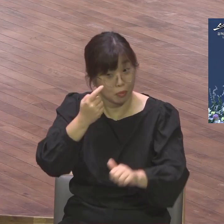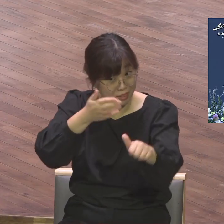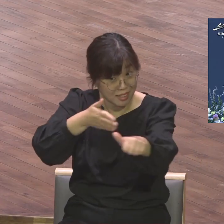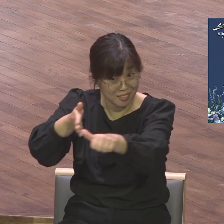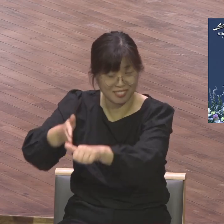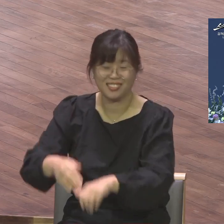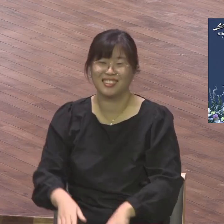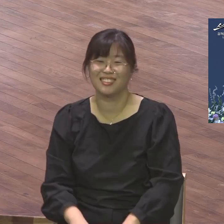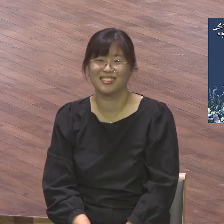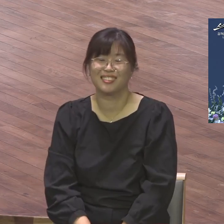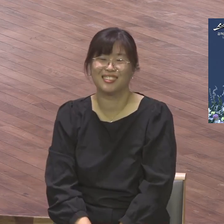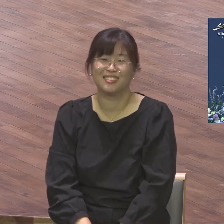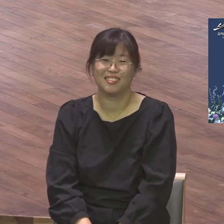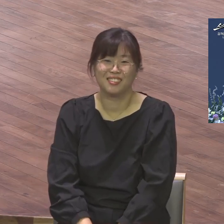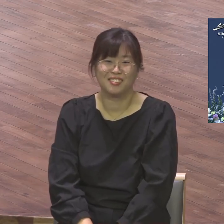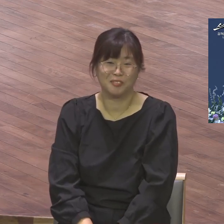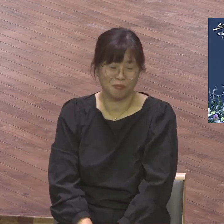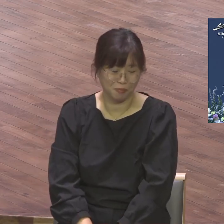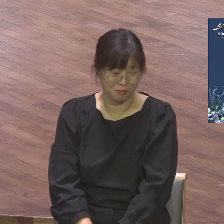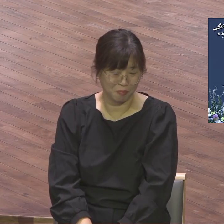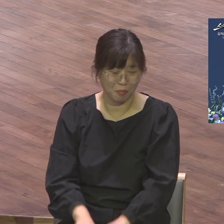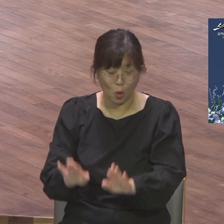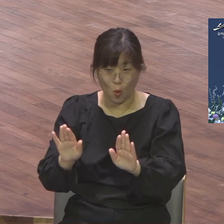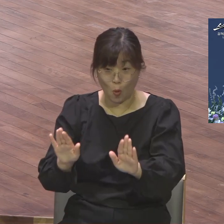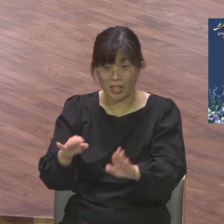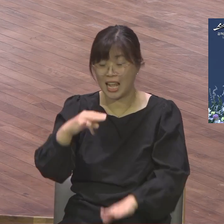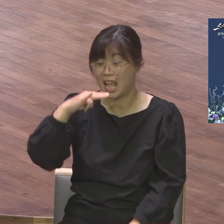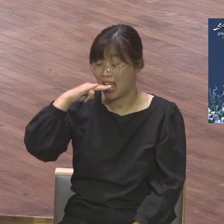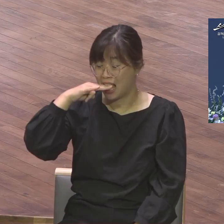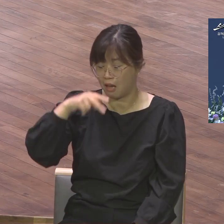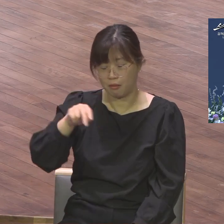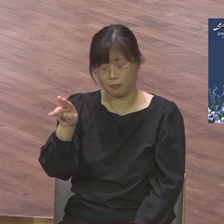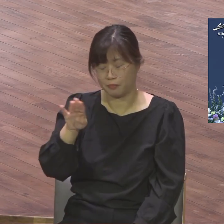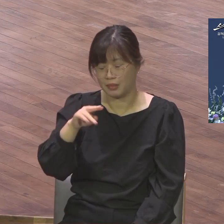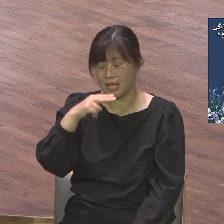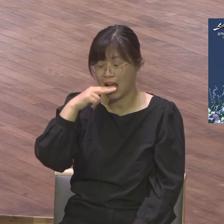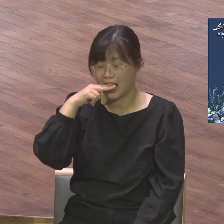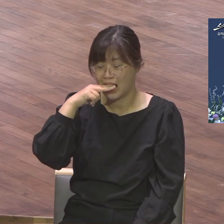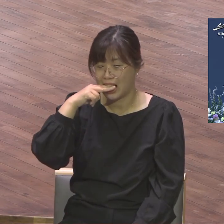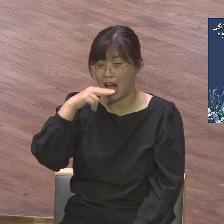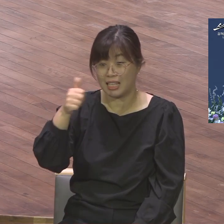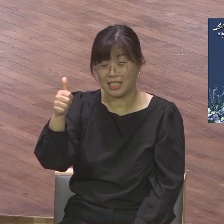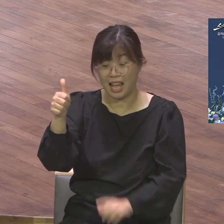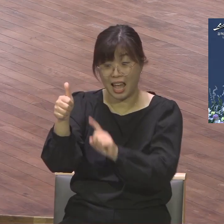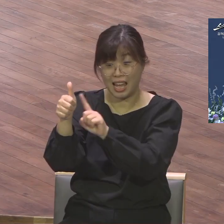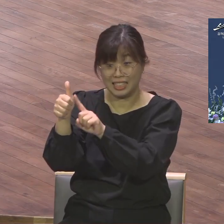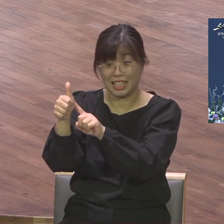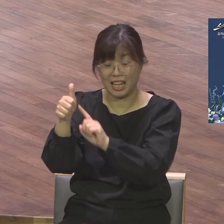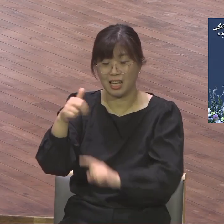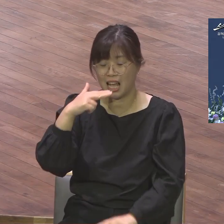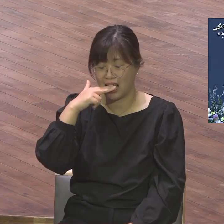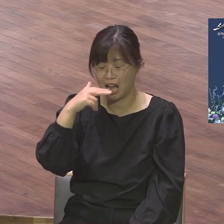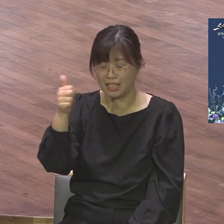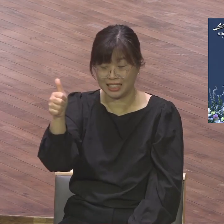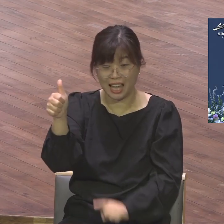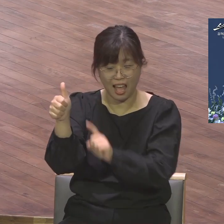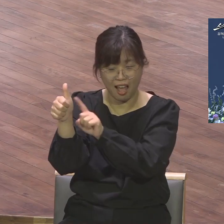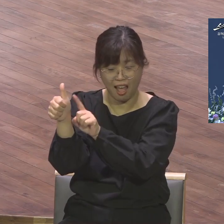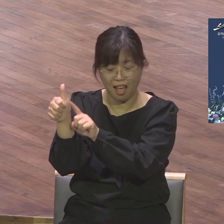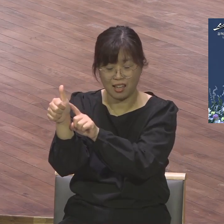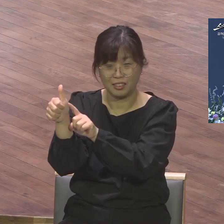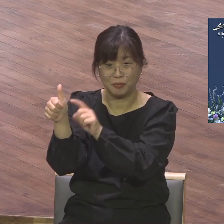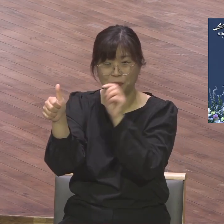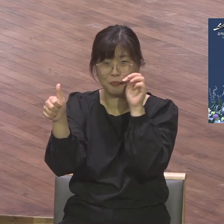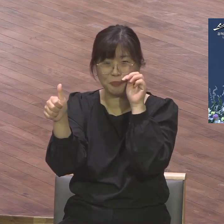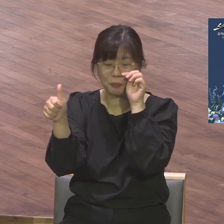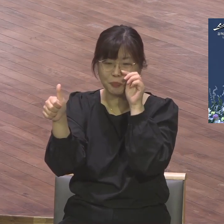자, 오늘 본문은 이사야 선지자가 이스라엘 백성들에게 메시아를 통해서 주어질 구원에 대한